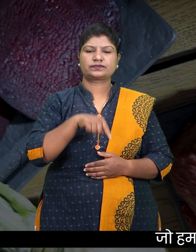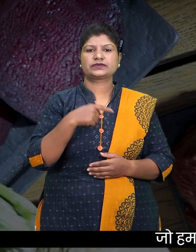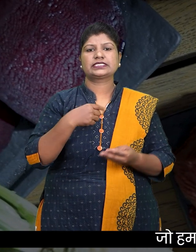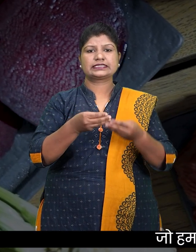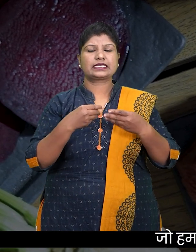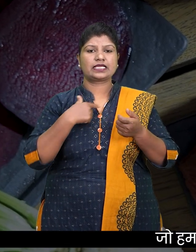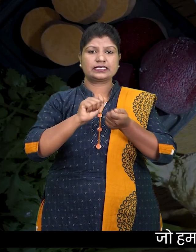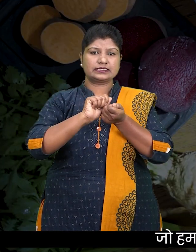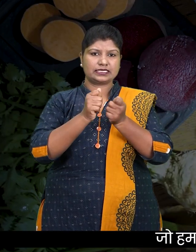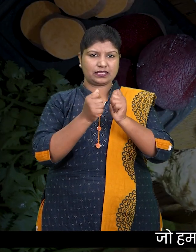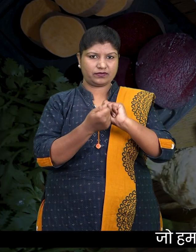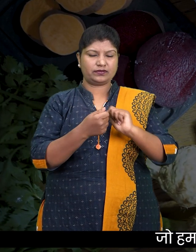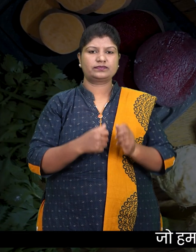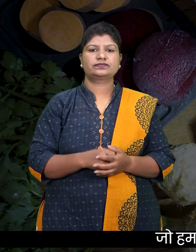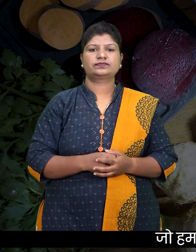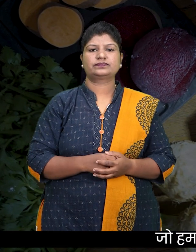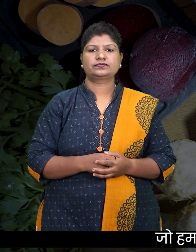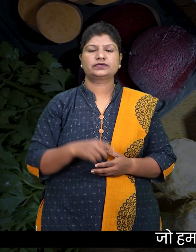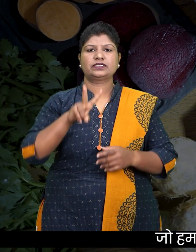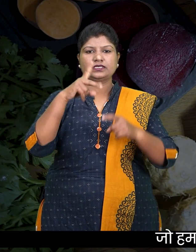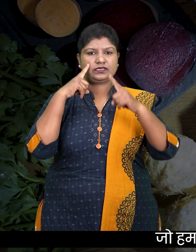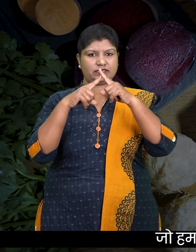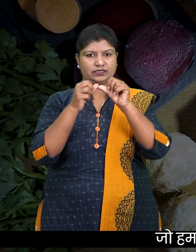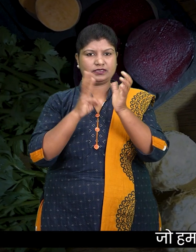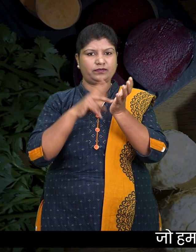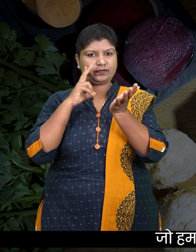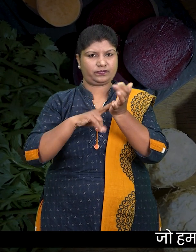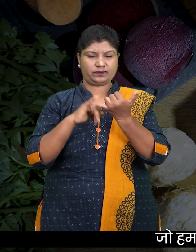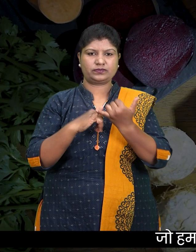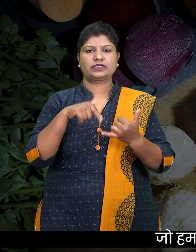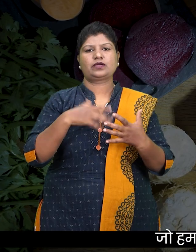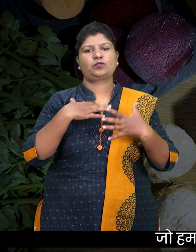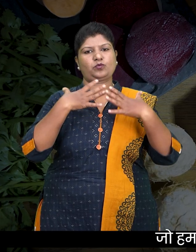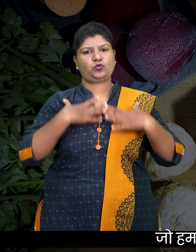जो हमारे शरीर में विटामिन्स में बदल जाते हैं।